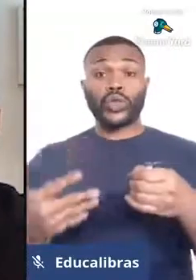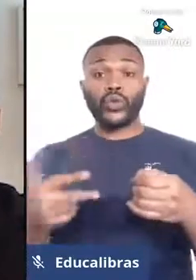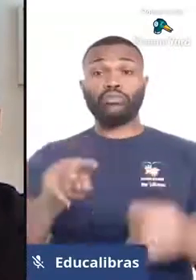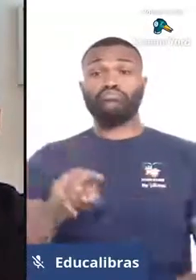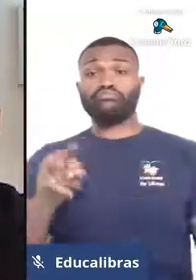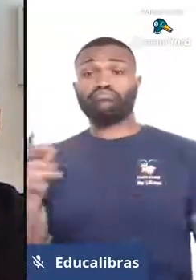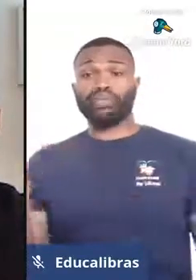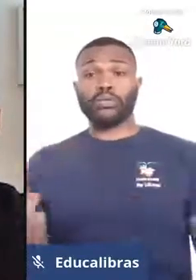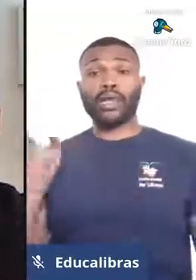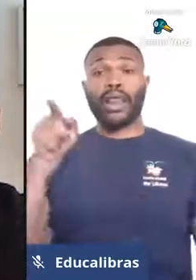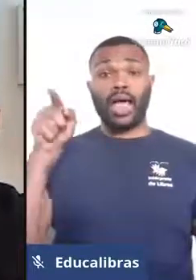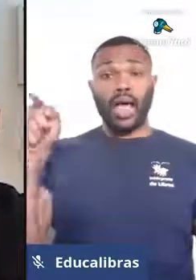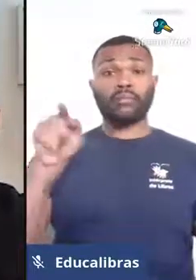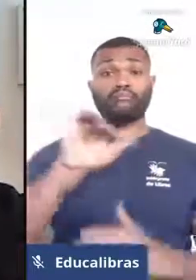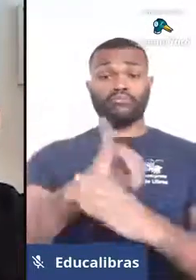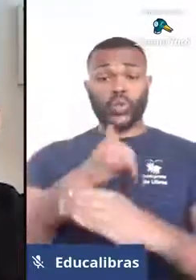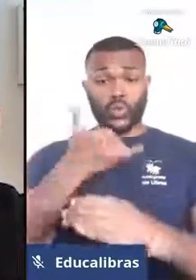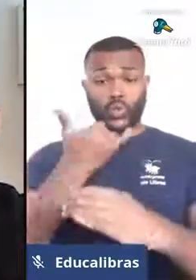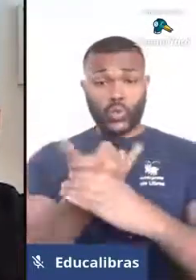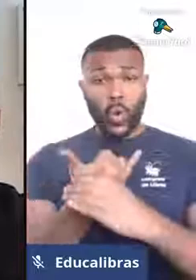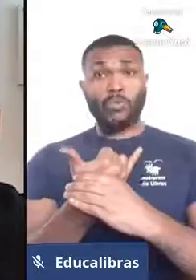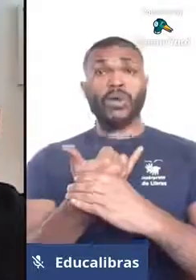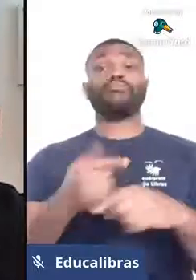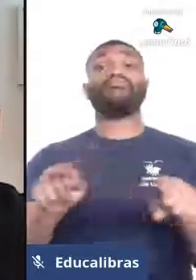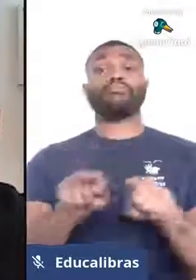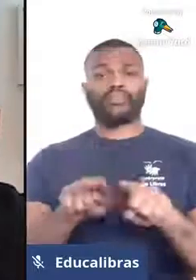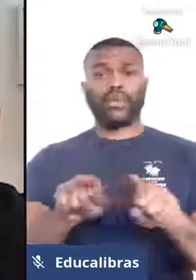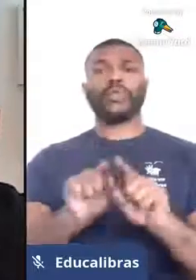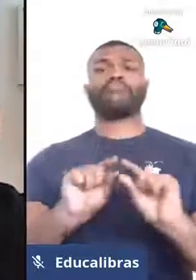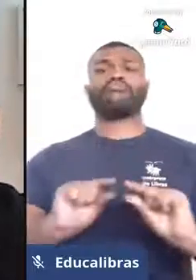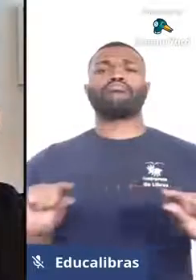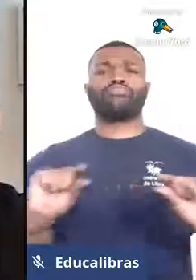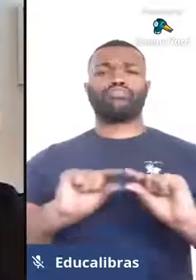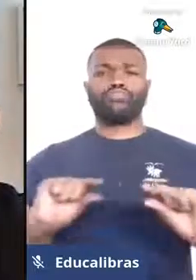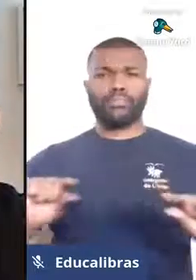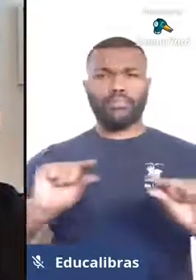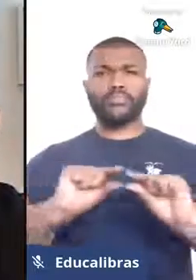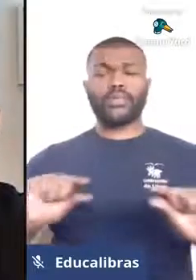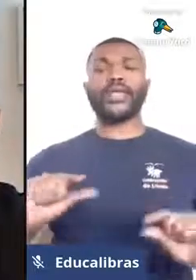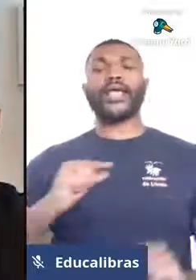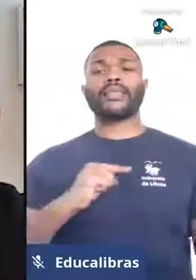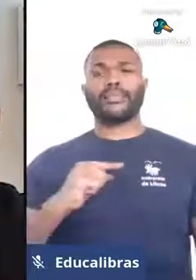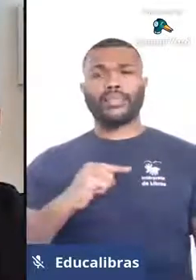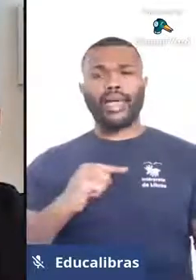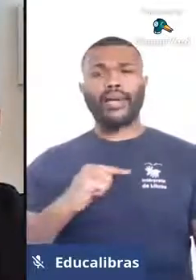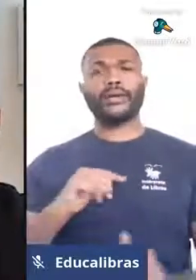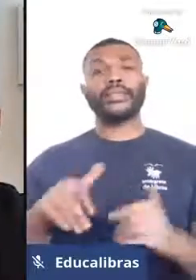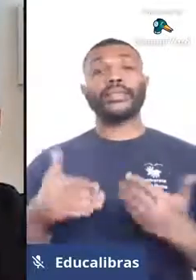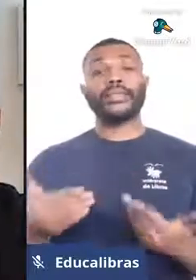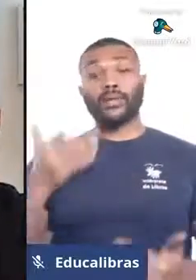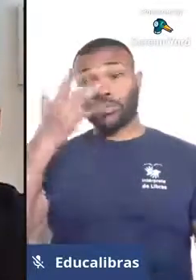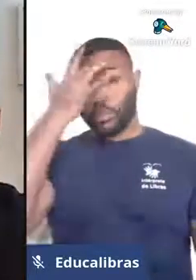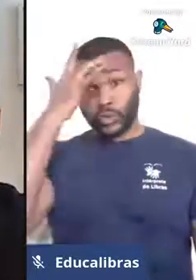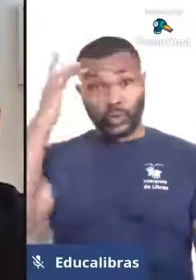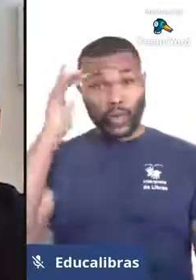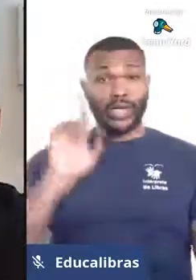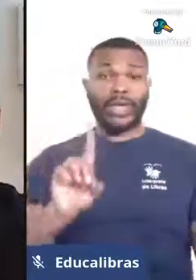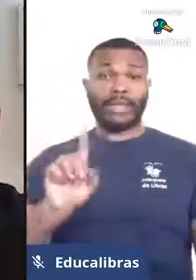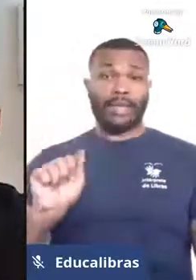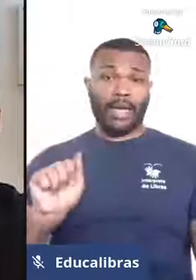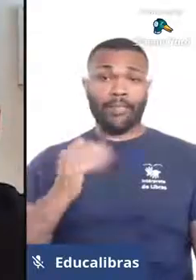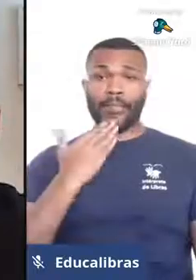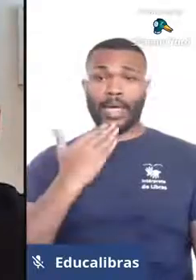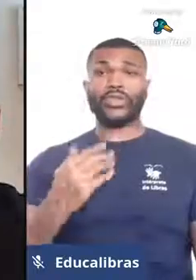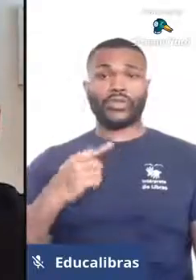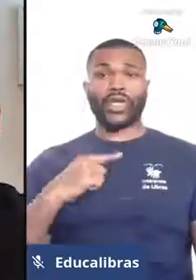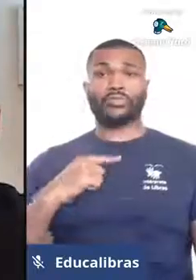disponibilizado no YouTube, também com legenda, né, uma demanda do pessoal aqui. Você vai depois entrar aqui para